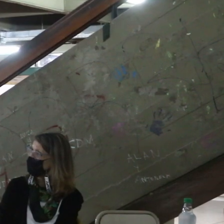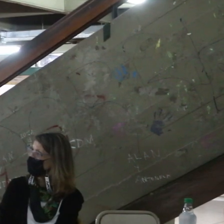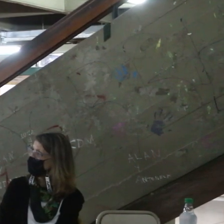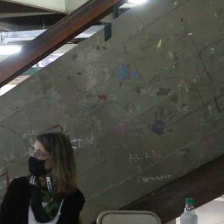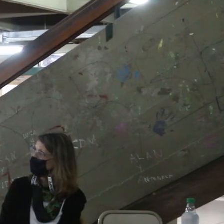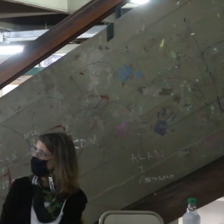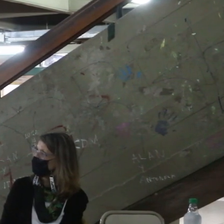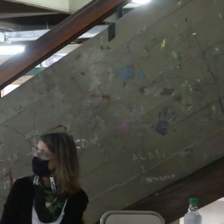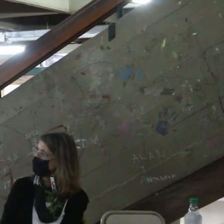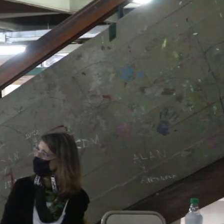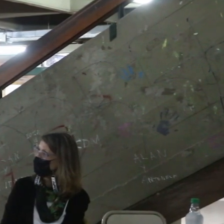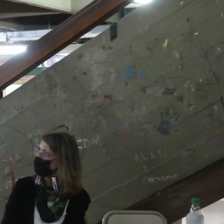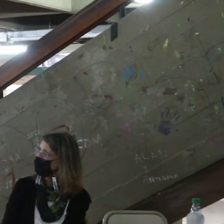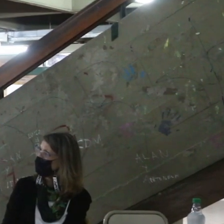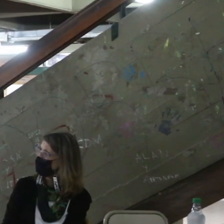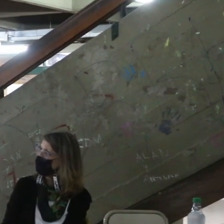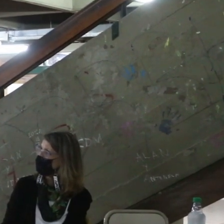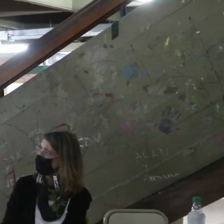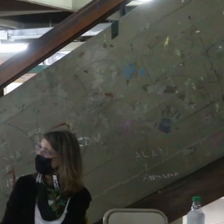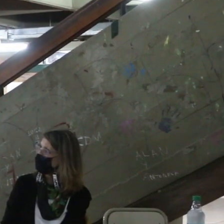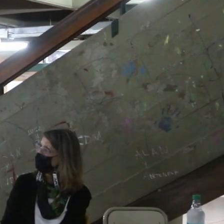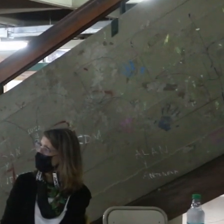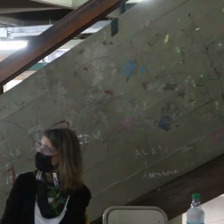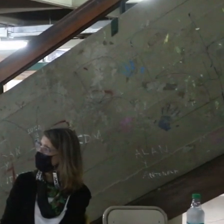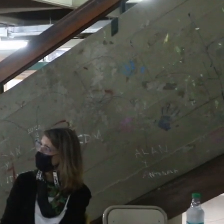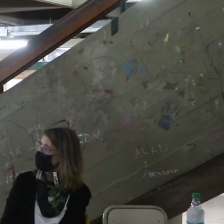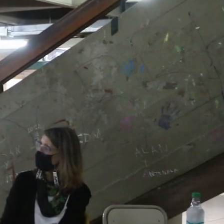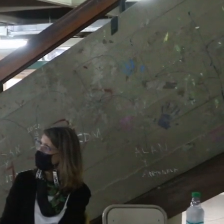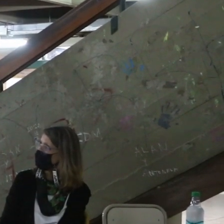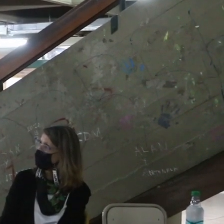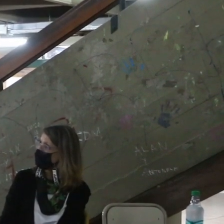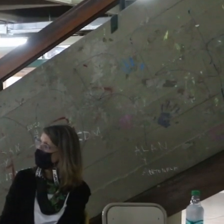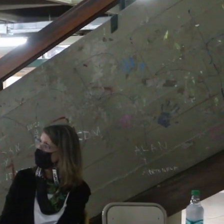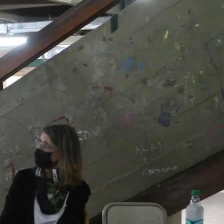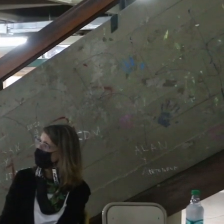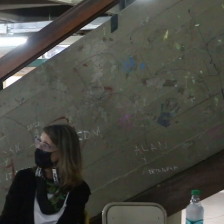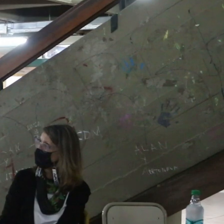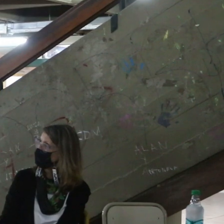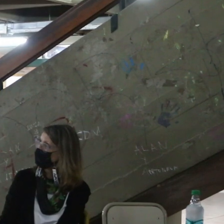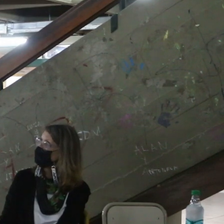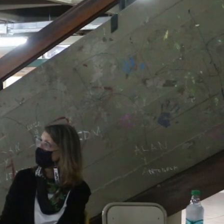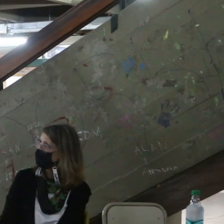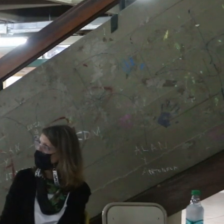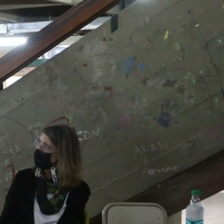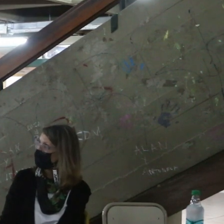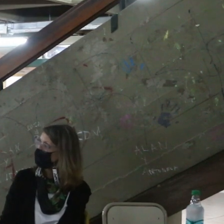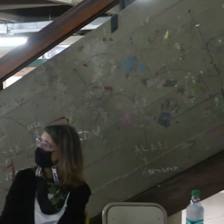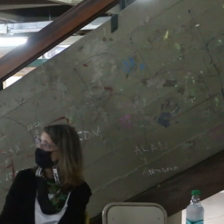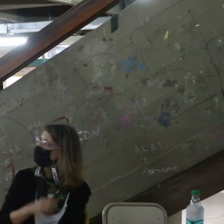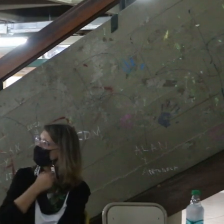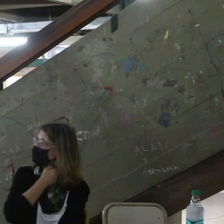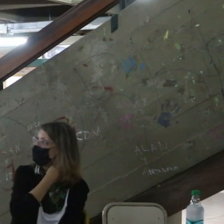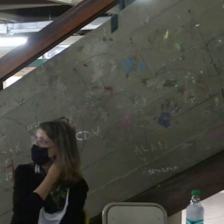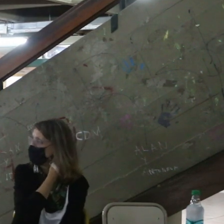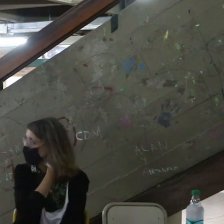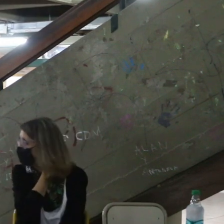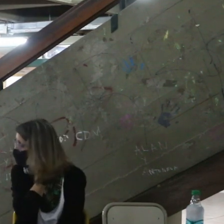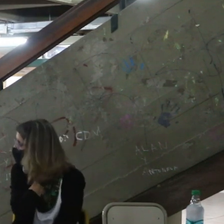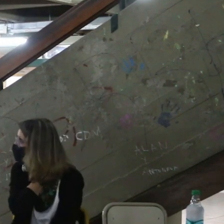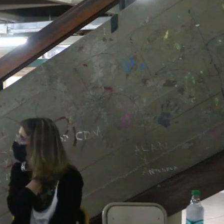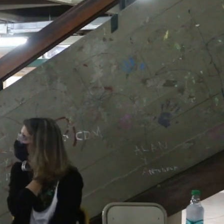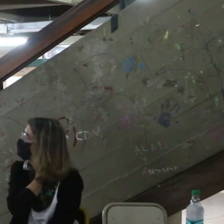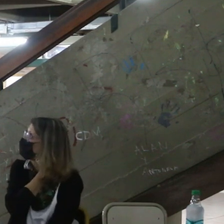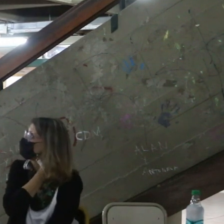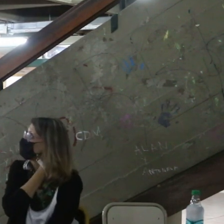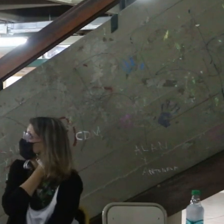estamos presentes con otros directores de la región. Valoro esta propuesta también de crecimiento, porque luchamos siempre en el